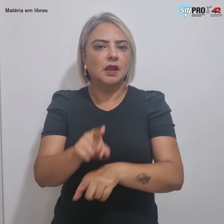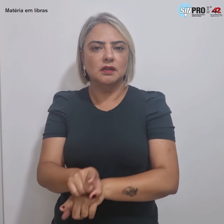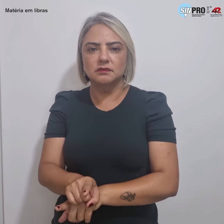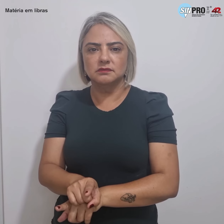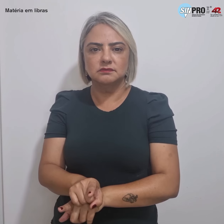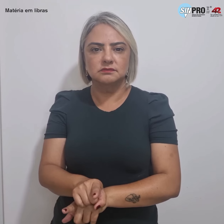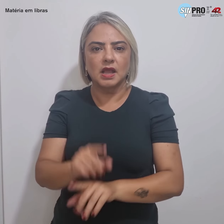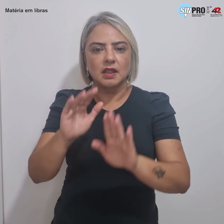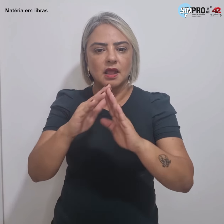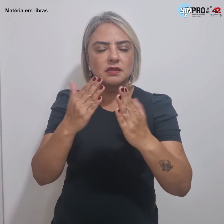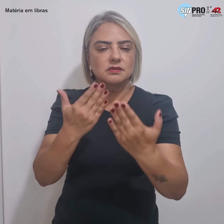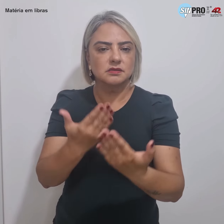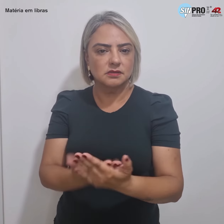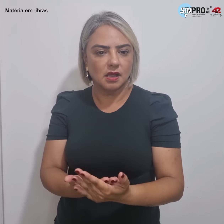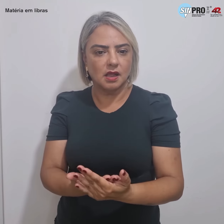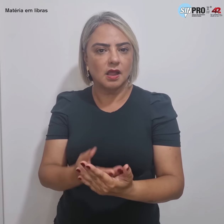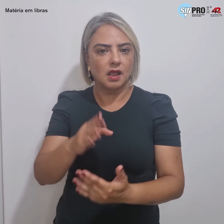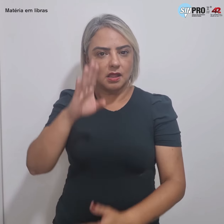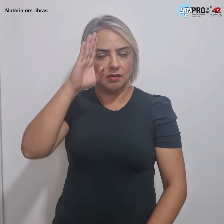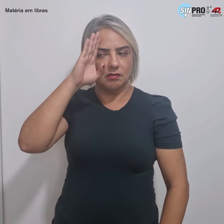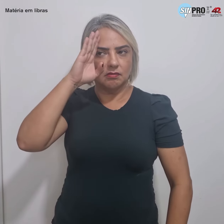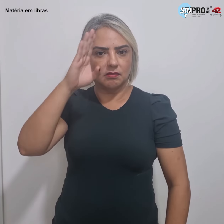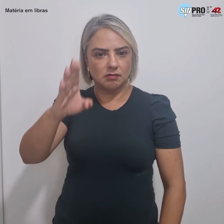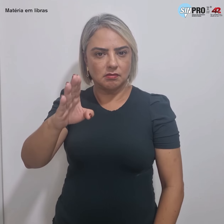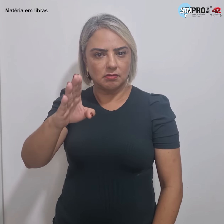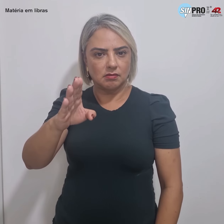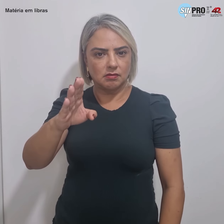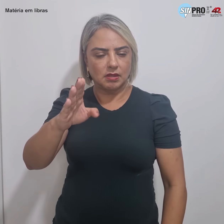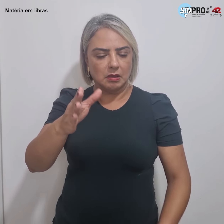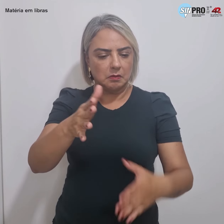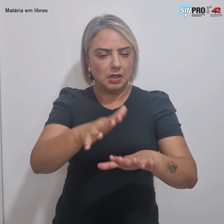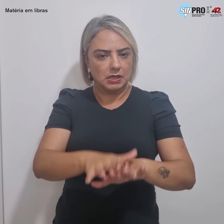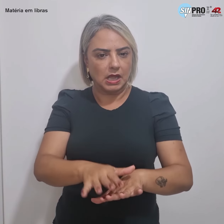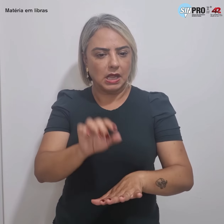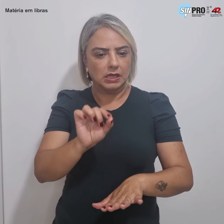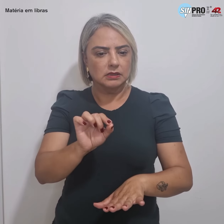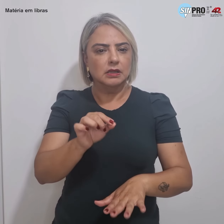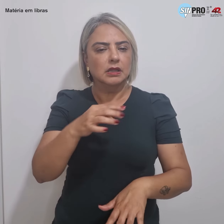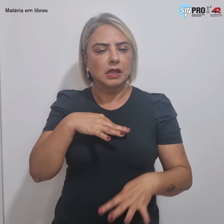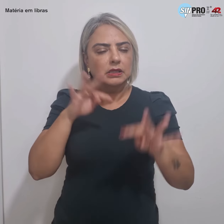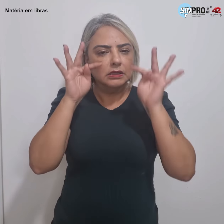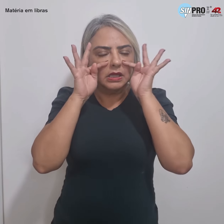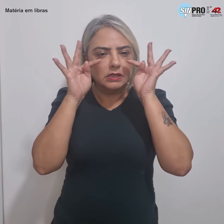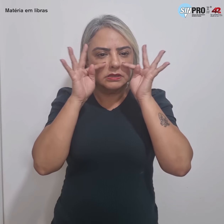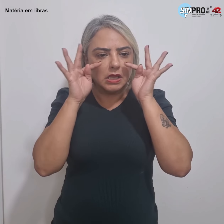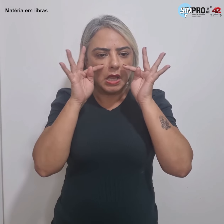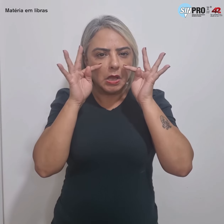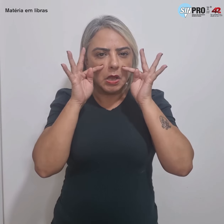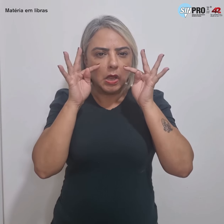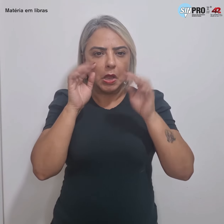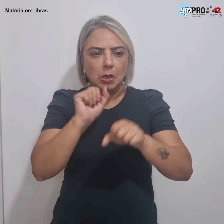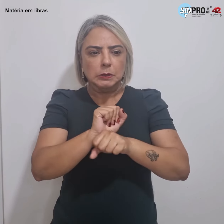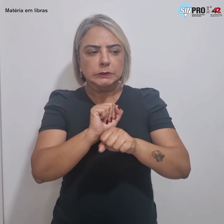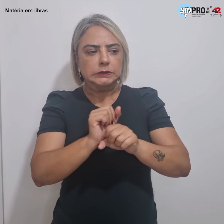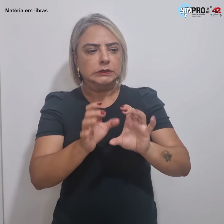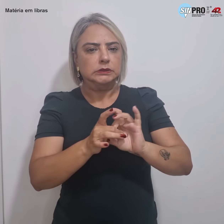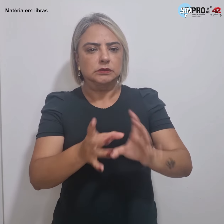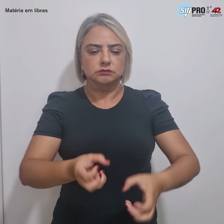nas escolas em que esse regime foi implantado, há relatos de coibição da liberdade de expressão